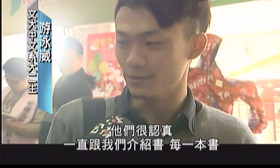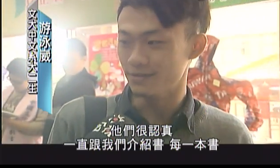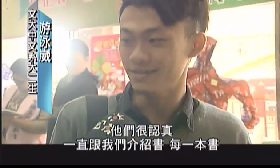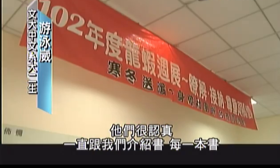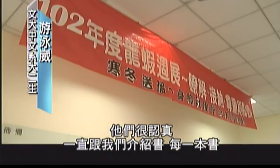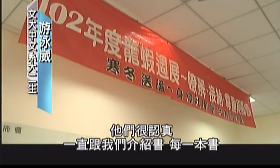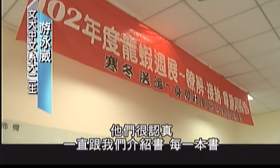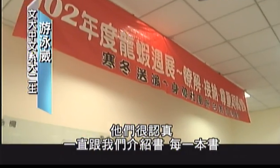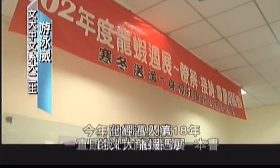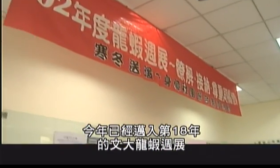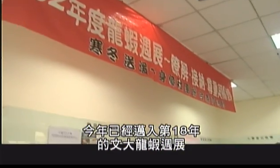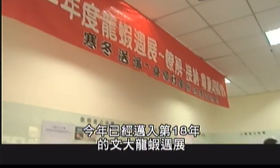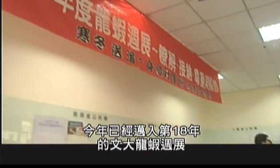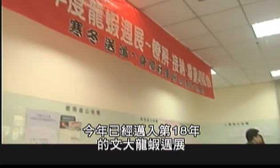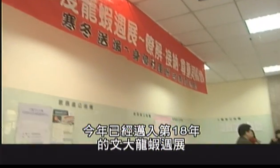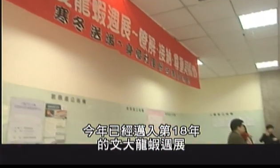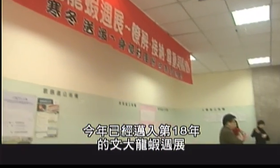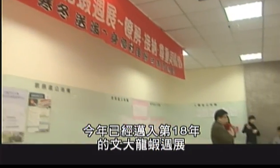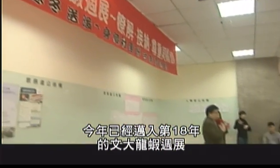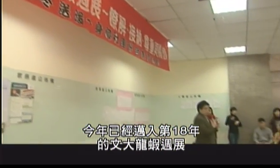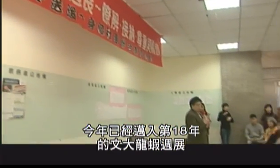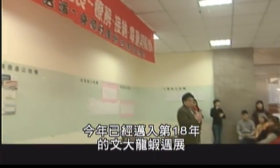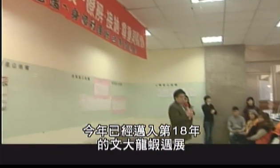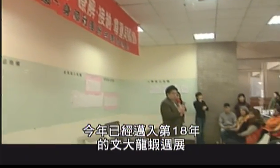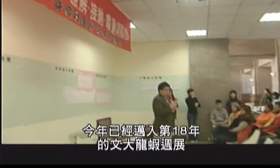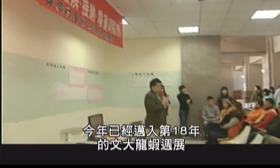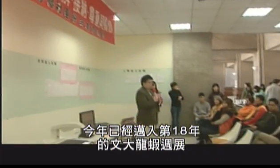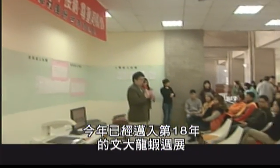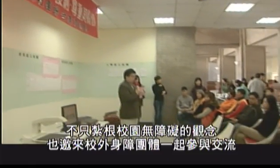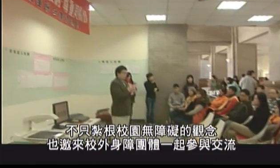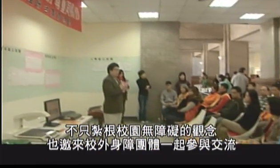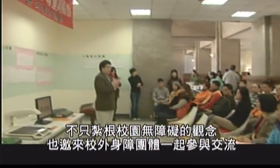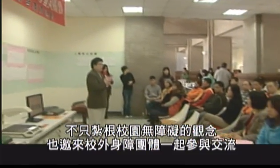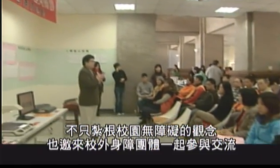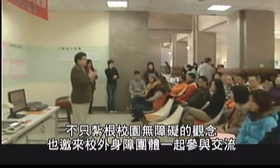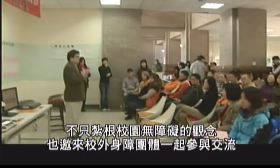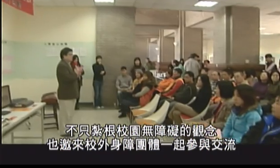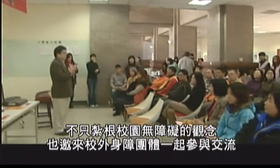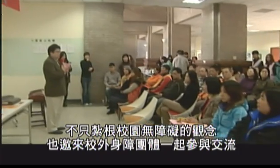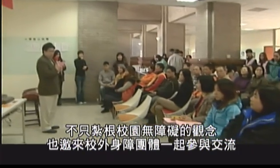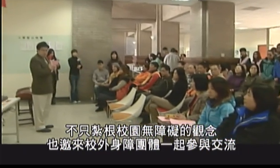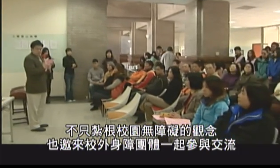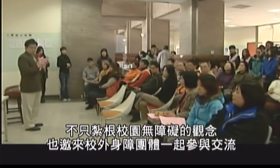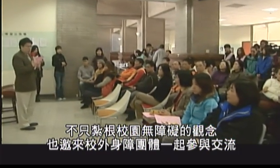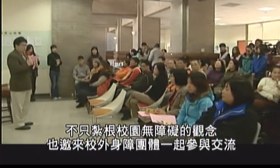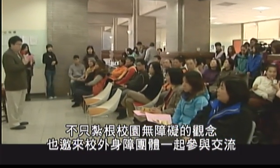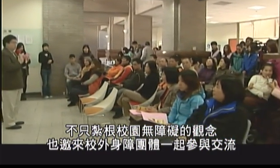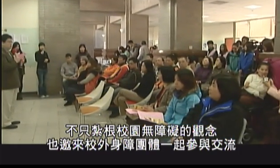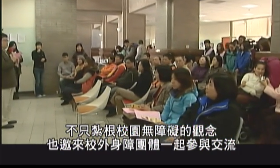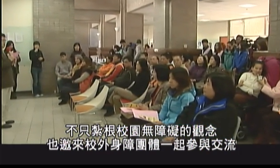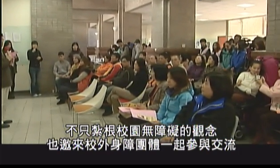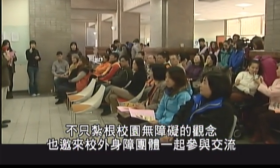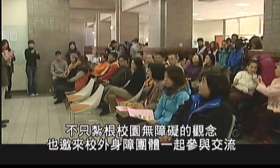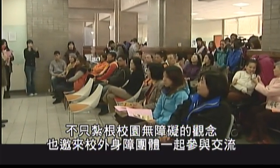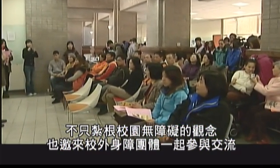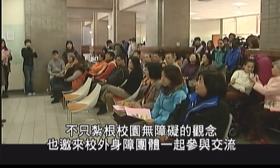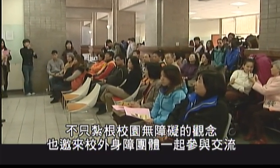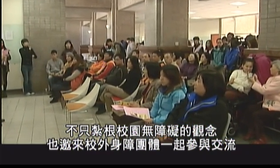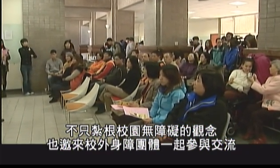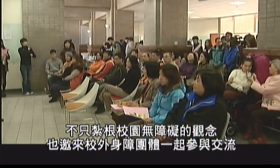对？ 今年已经迈入第18年的文大龙虾周展，不止扎根校园无障碍的观念，也要来校外升降团体一起参与交流。